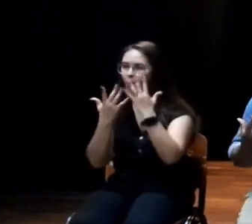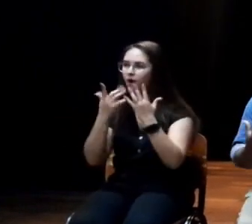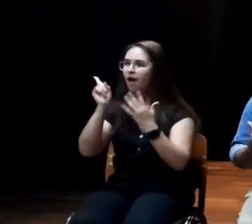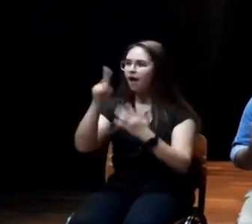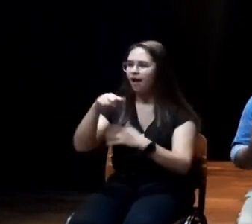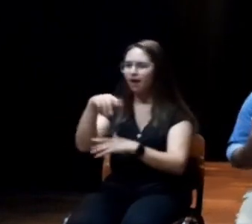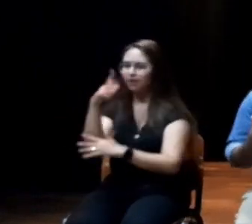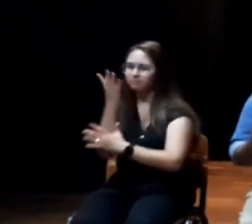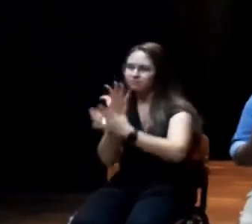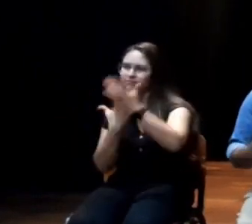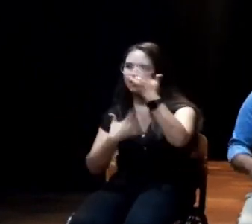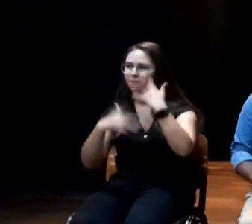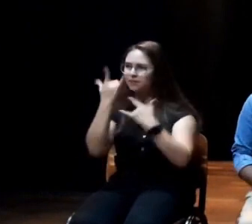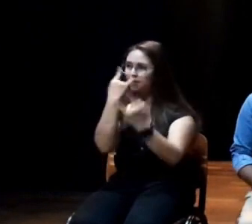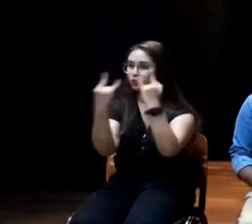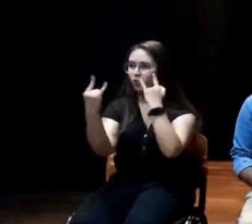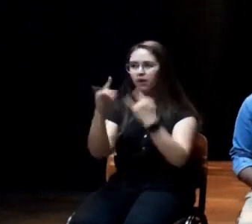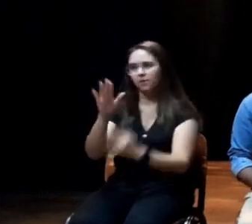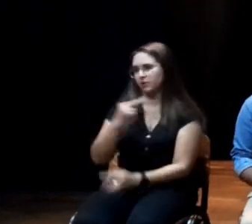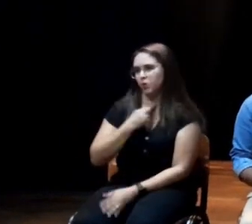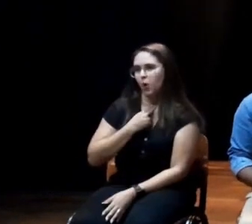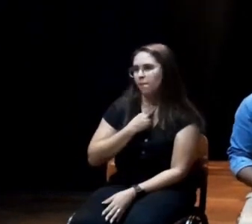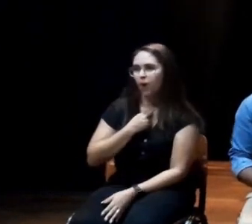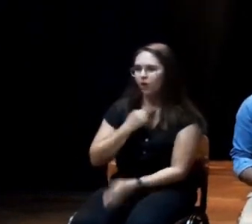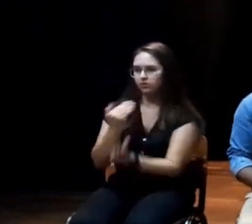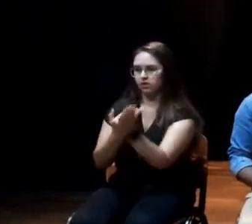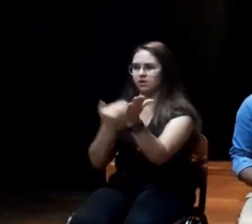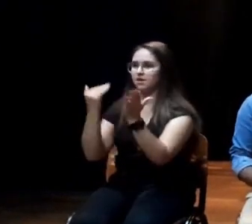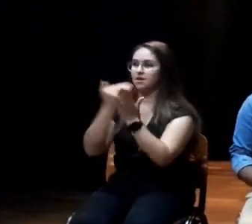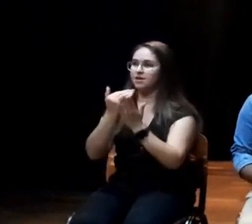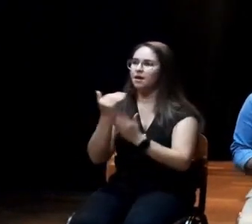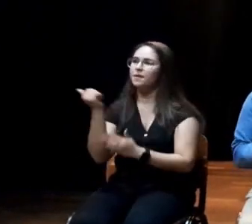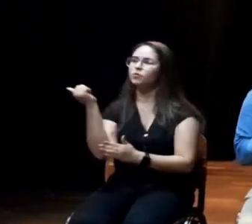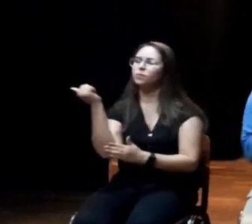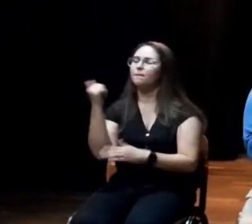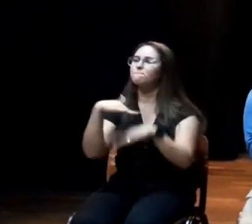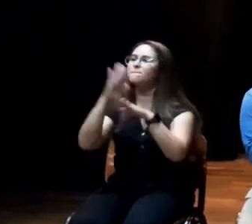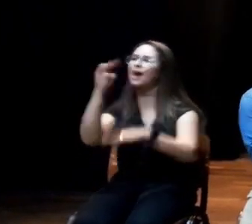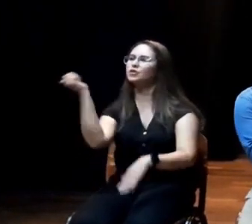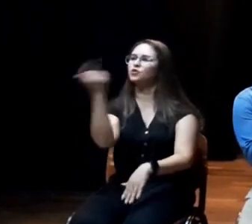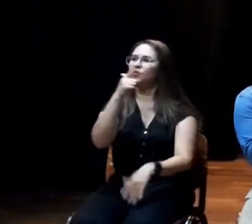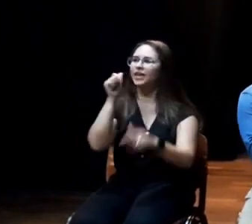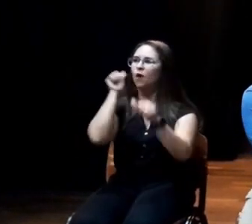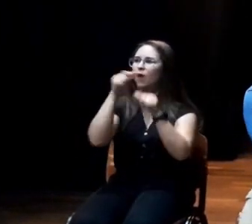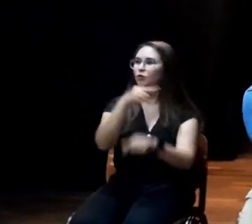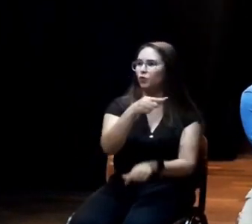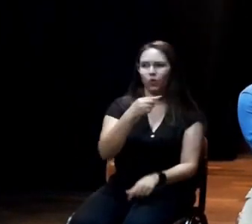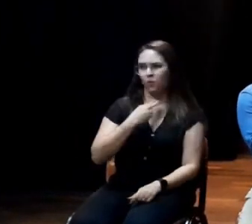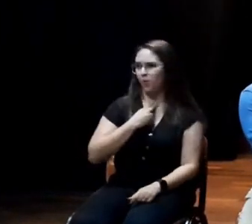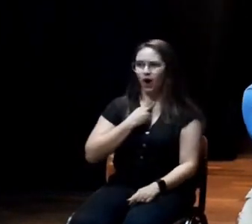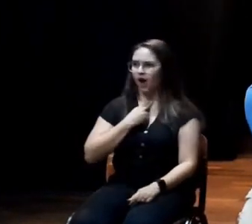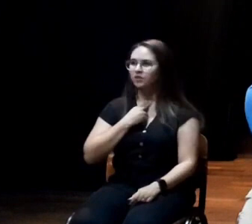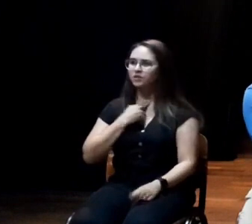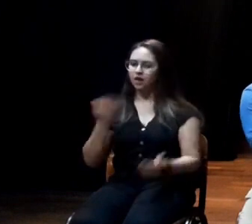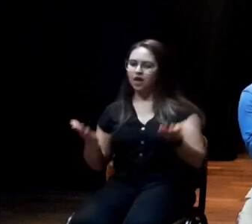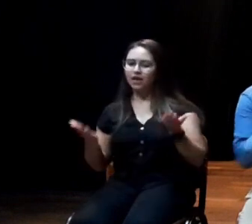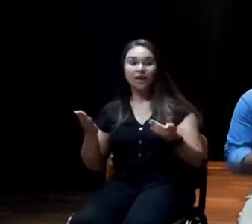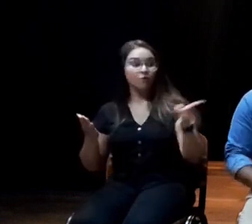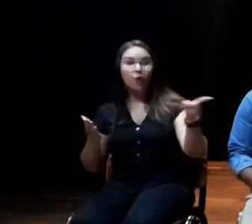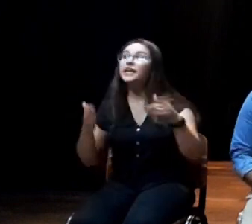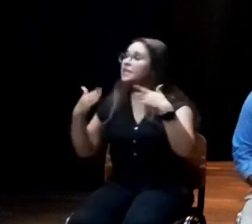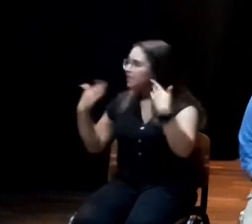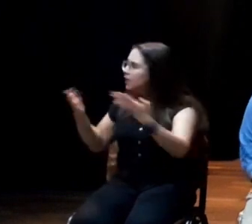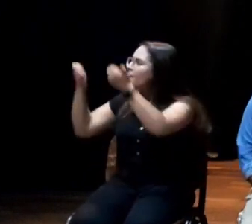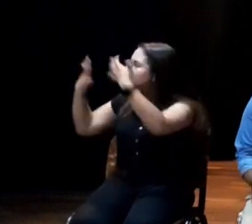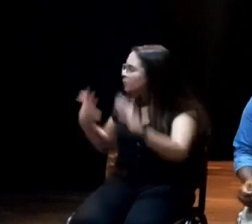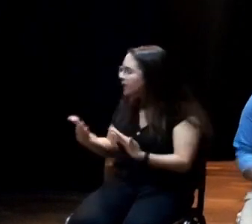mais sensual, mas eu também não posso sobrepor a sensualidade do ator. E é sempre esse lugar. Então, me fala sobre esse lugar,